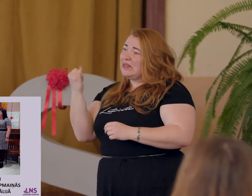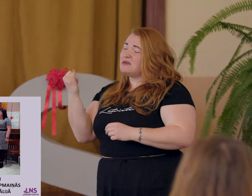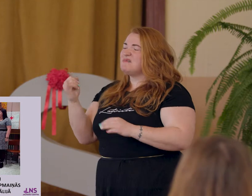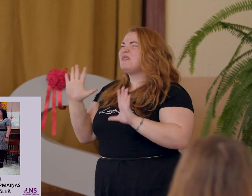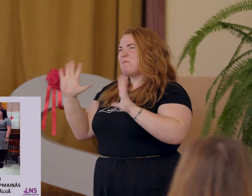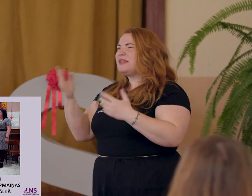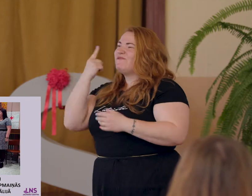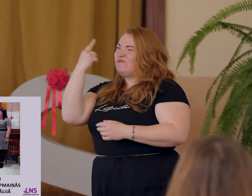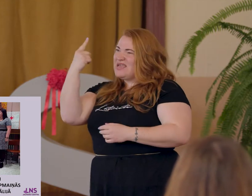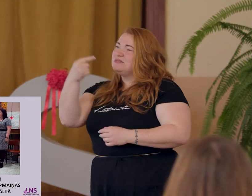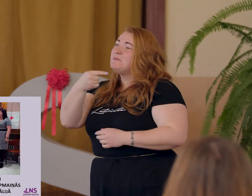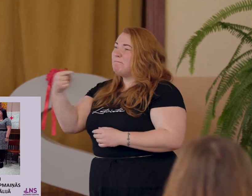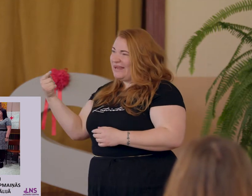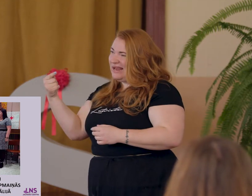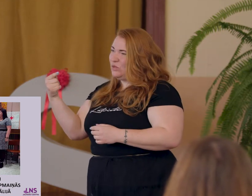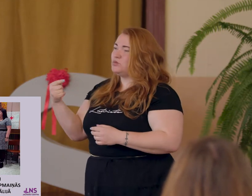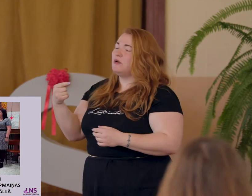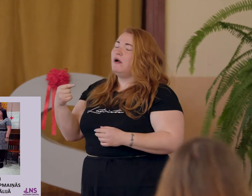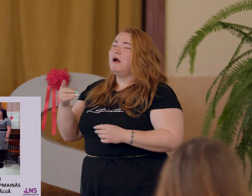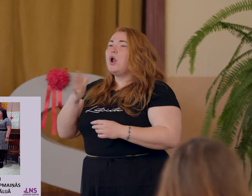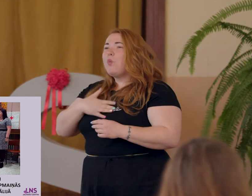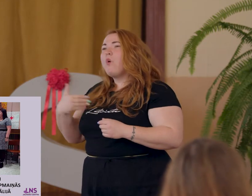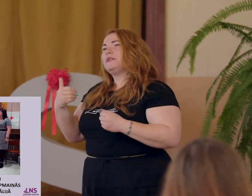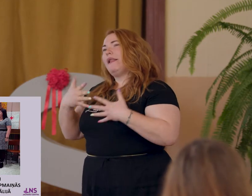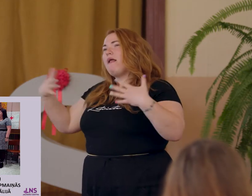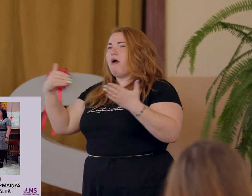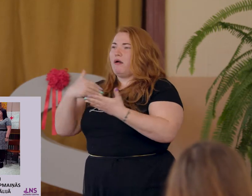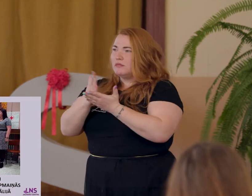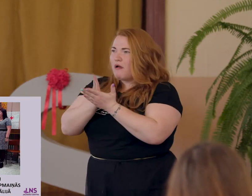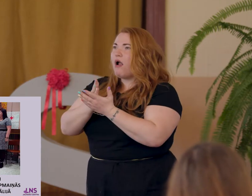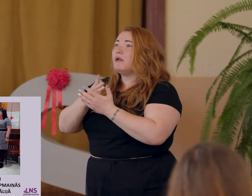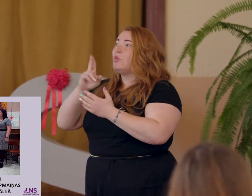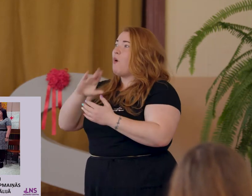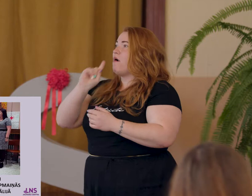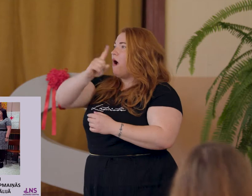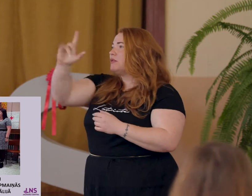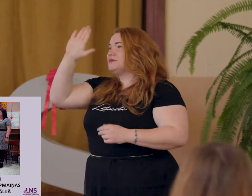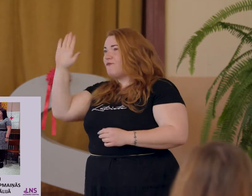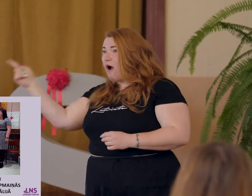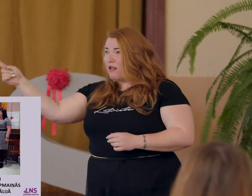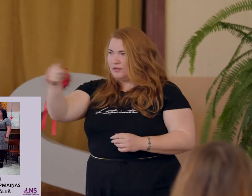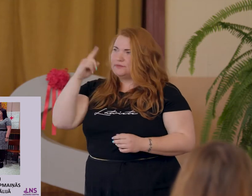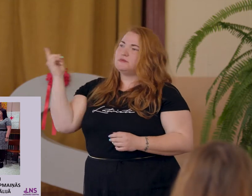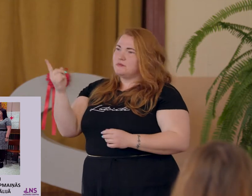tulki, ļoti piedalījās, bet ir viens mīnus, ka mums lielāko daļu no katra